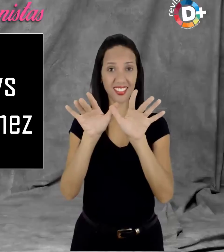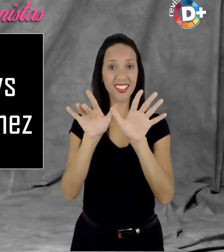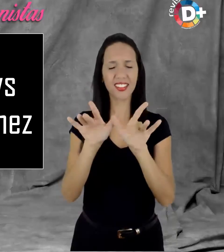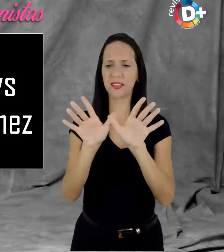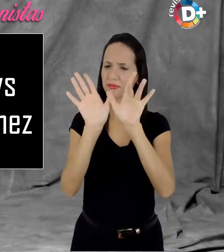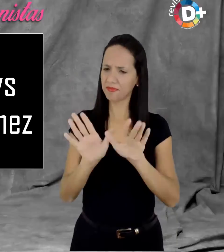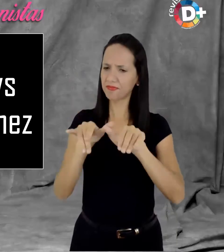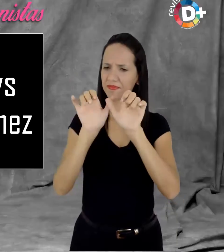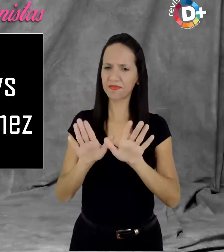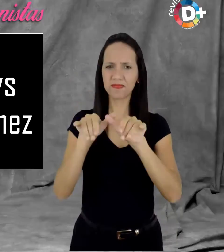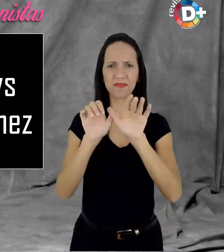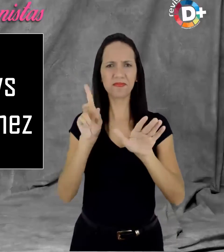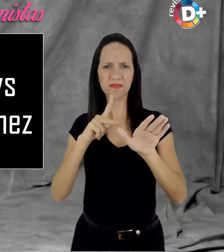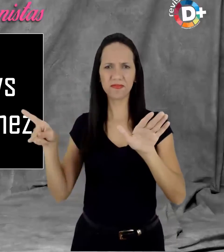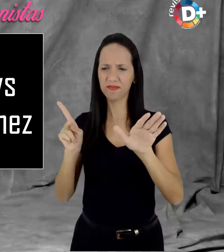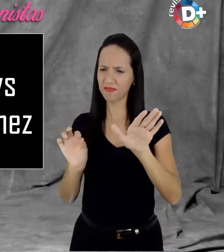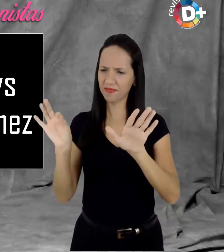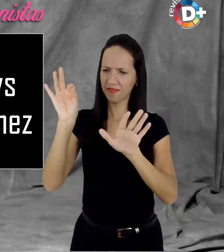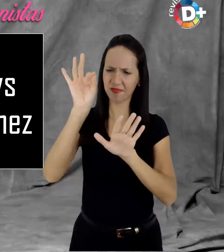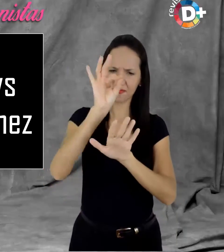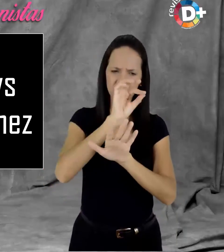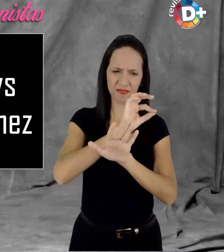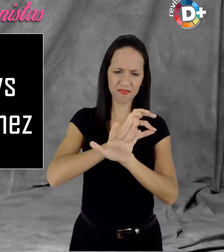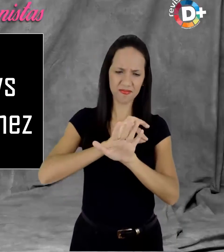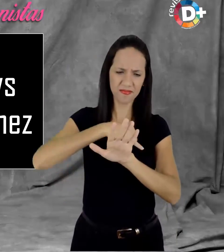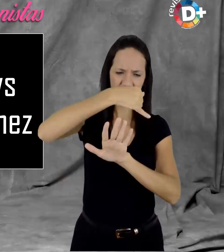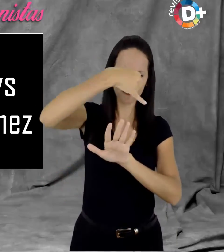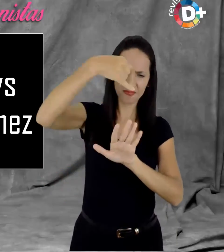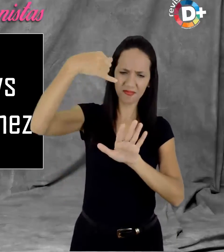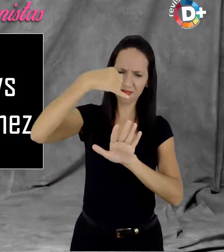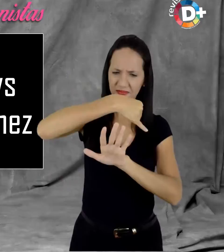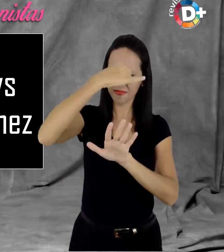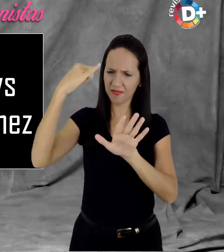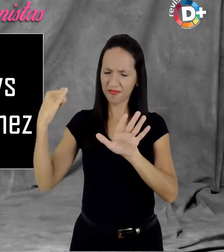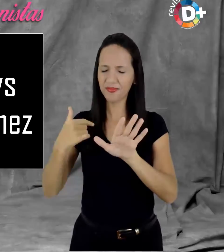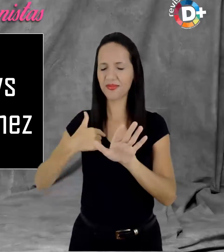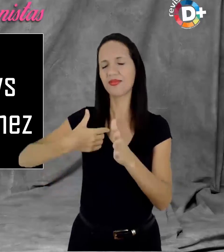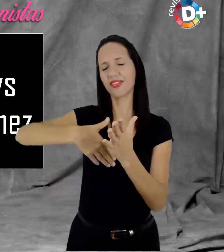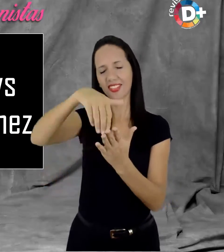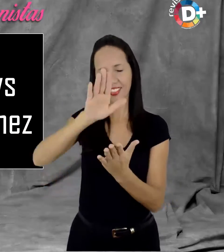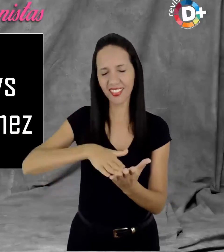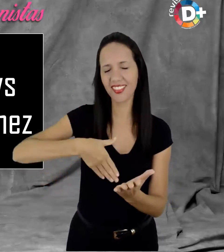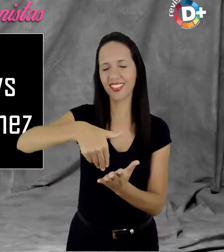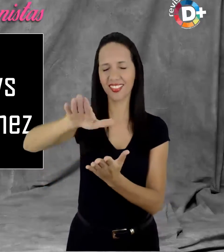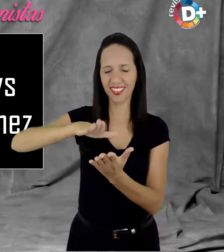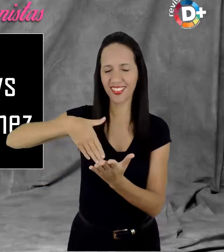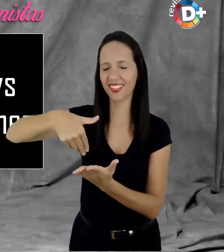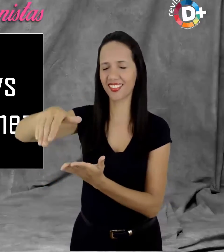da escola foi uma borboleta. A professora contornou o desenho com barbante, e então era só eu pintar